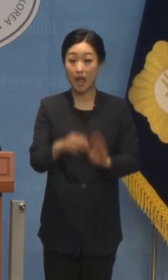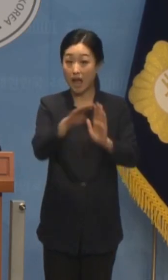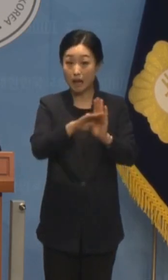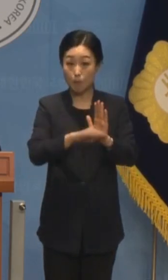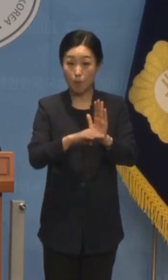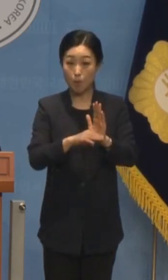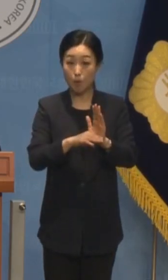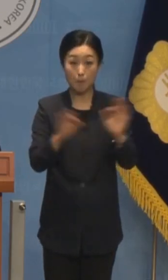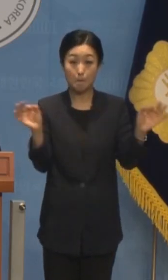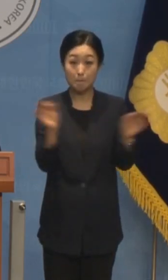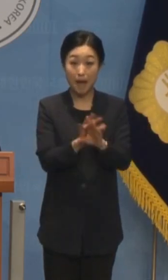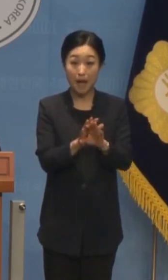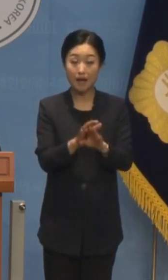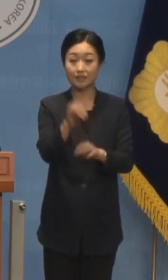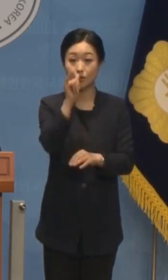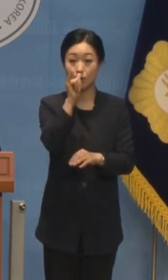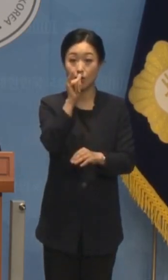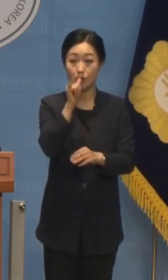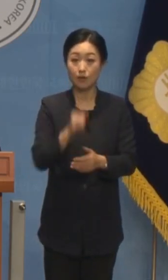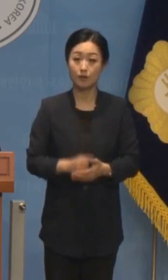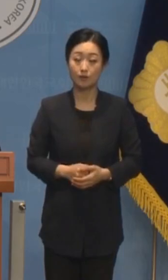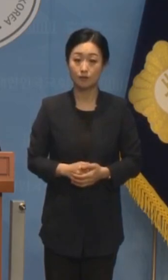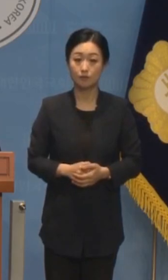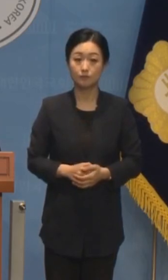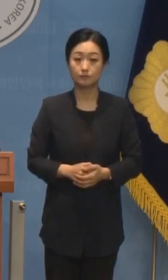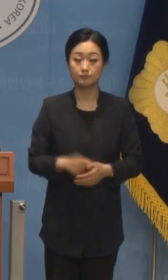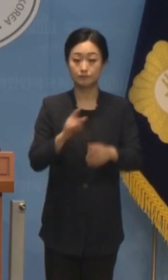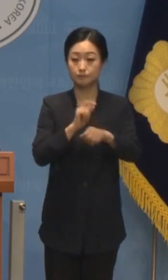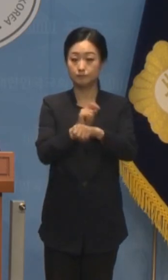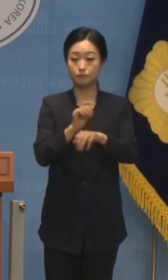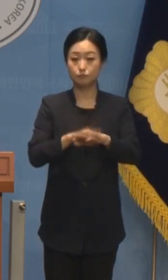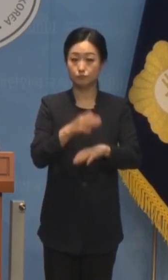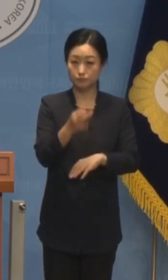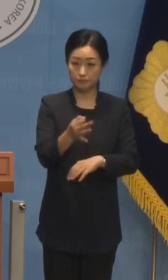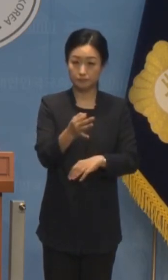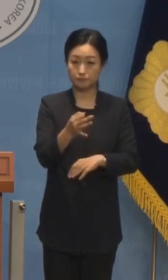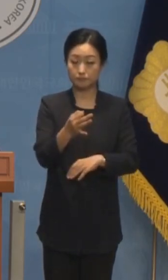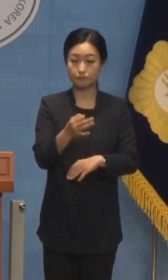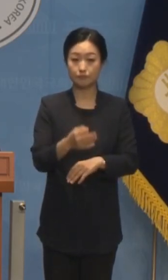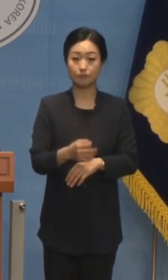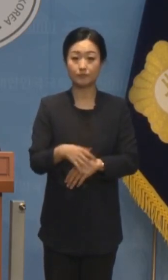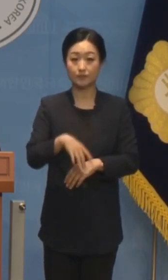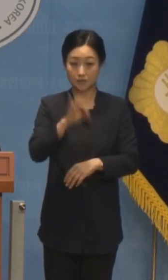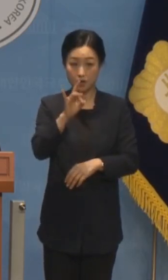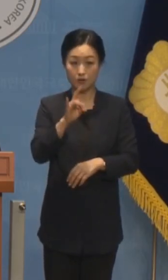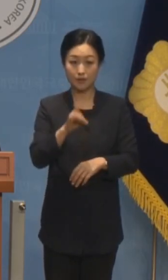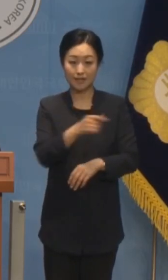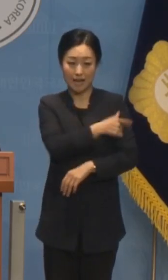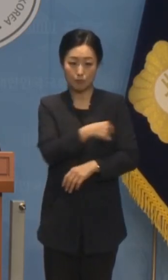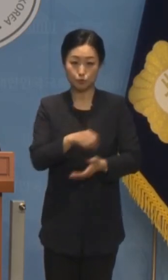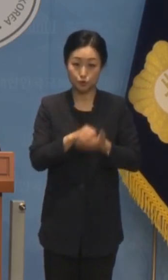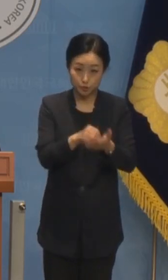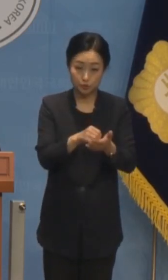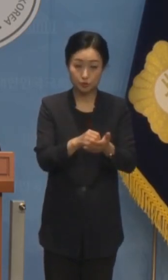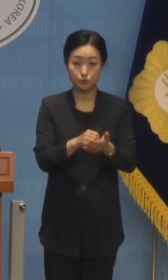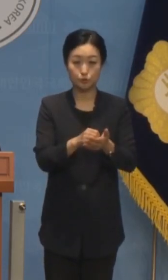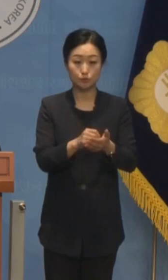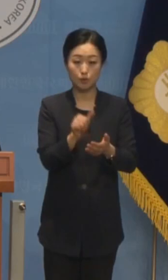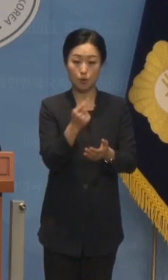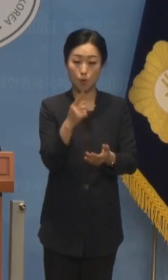삭감되지 내역도 있습니다 편업 공무원 수당 초급간부 성과급 기준 허봉